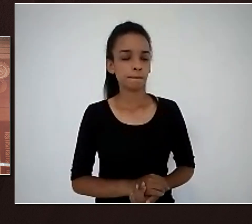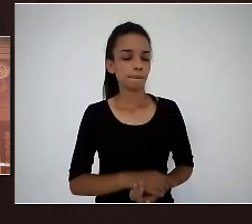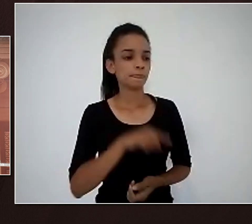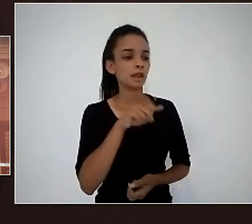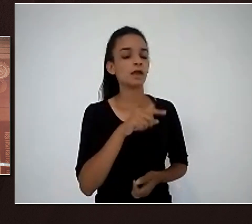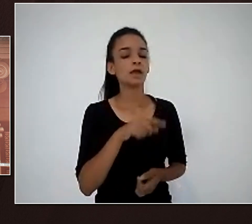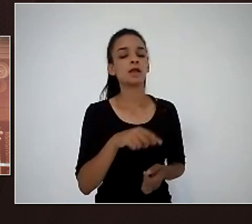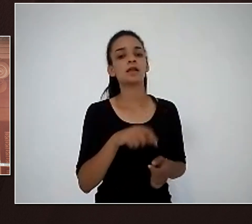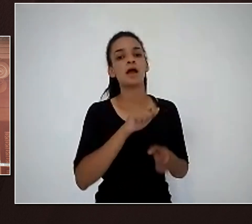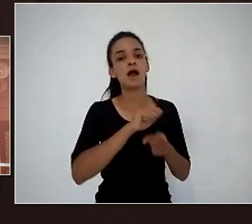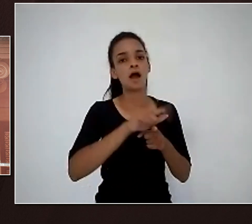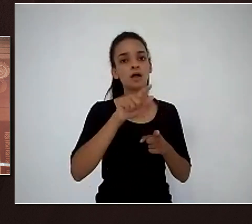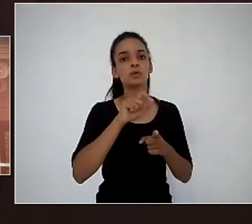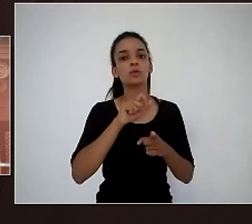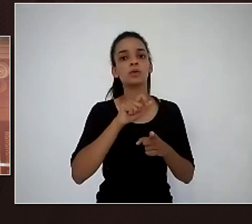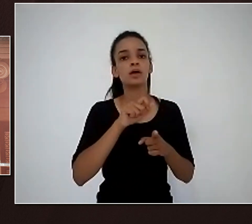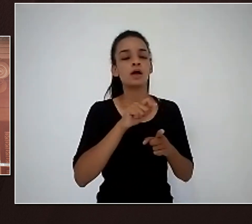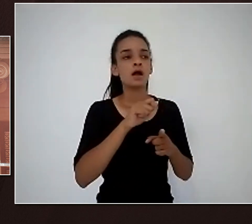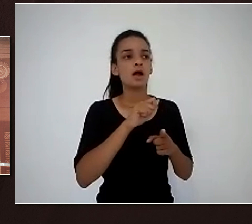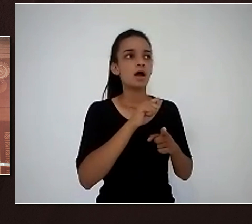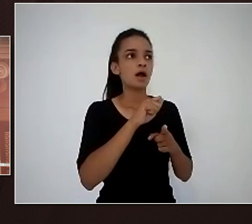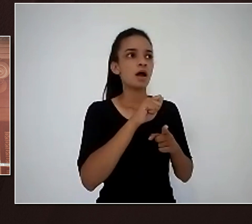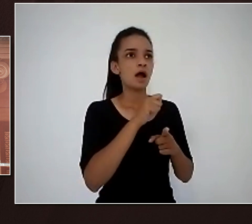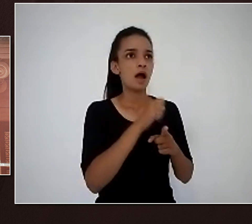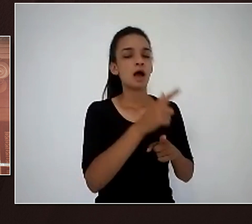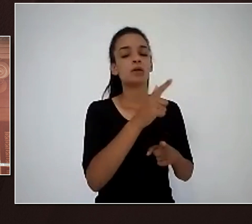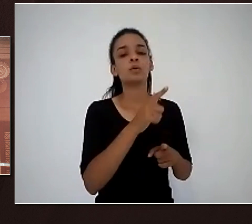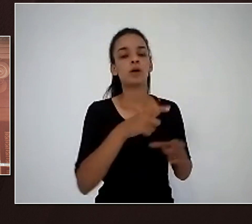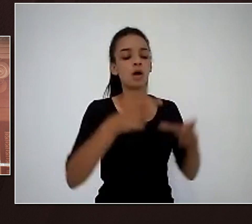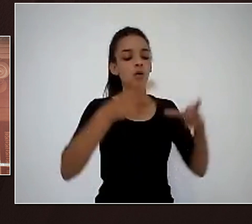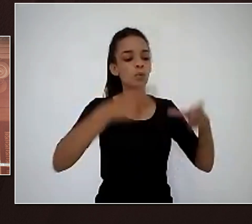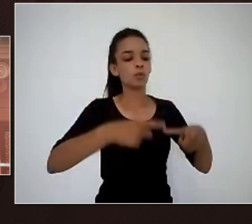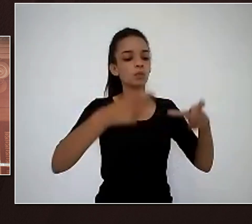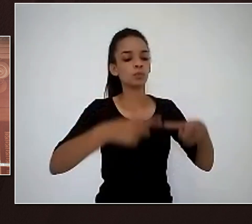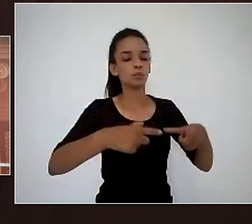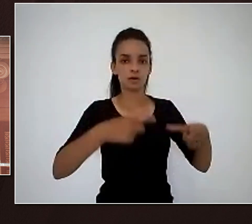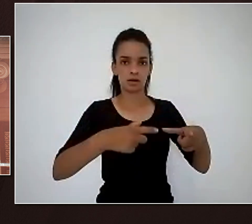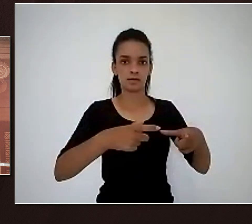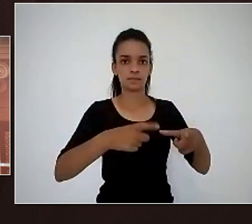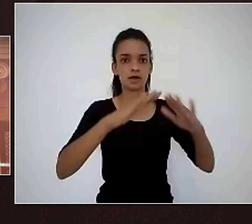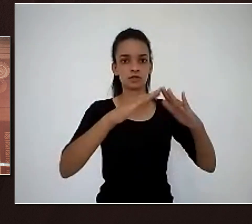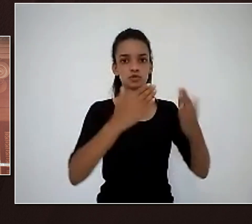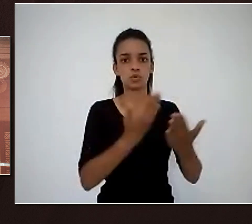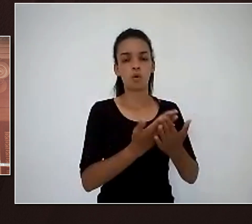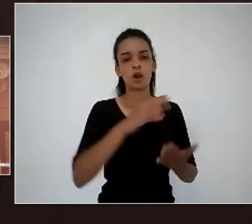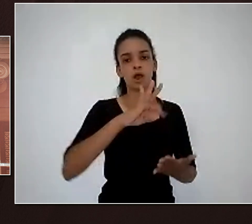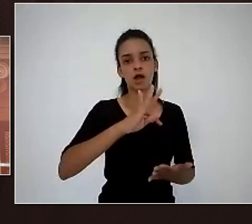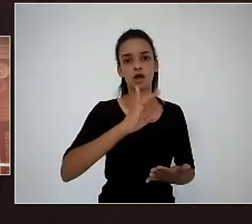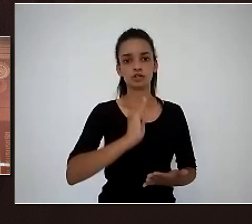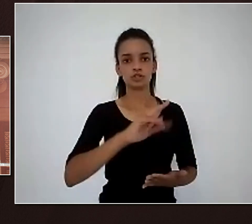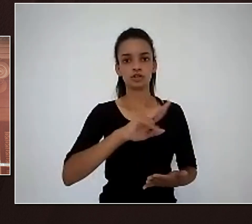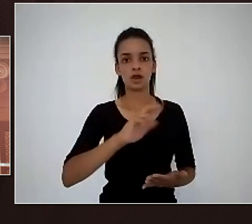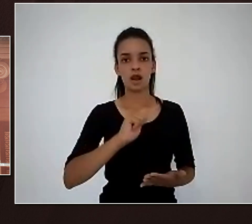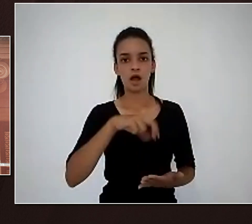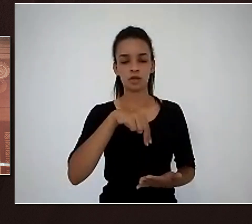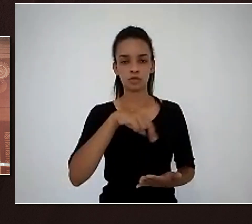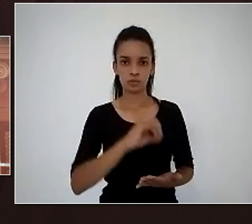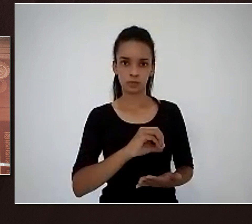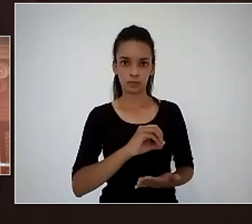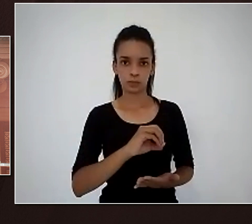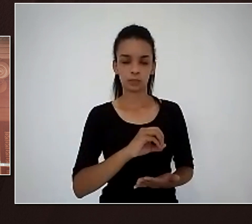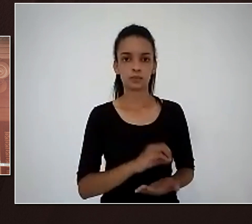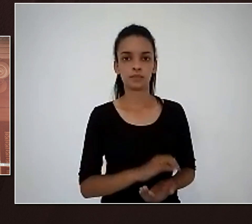chamado a Escola de Tirano, ele falou ali, ministrou a palavra por 2 anos,